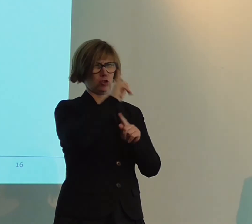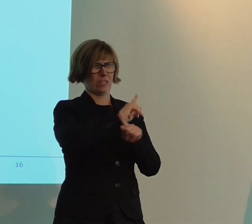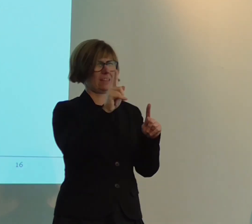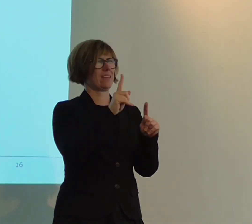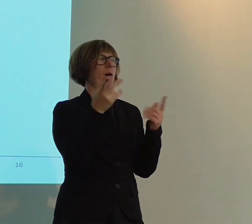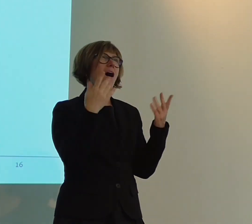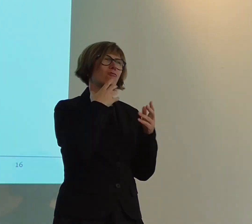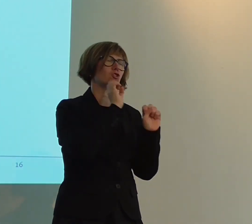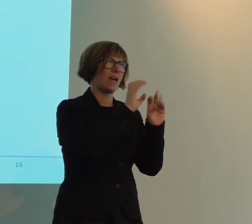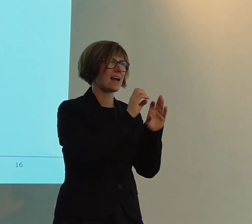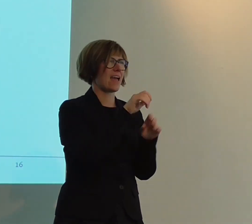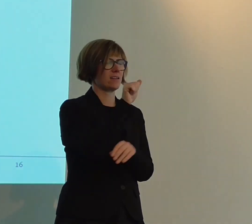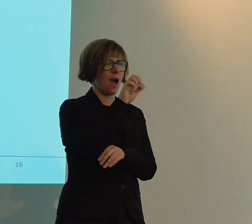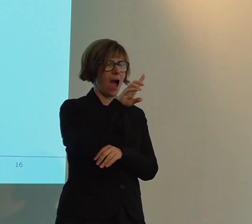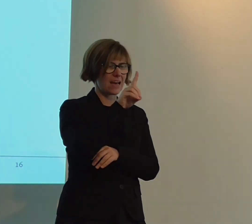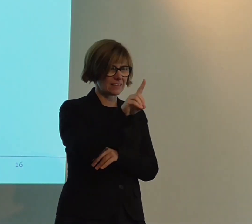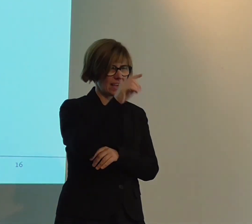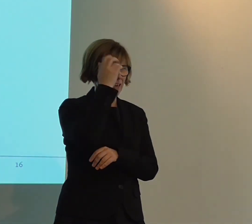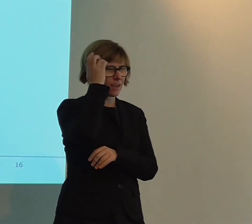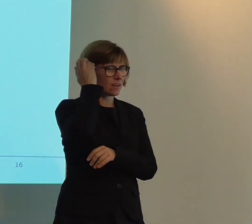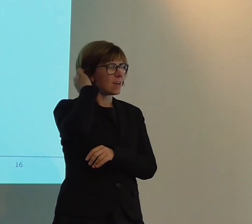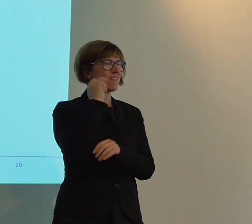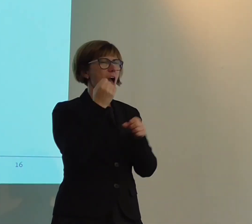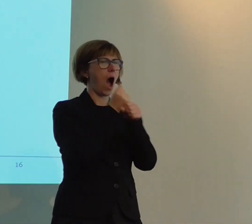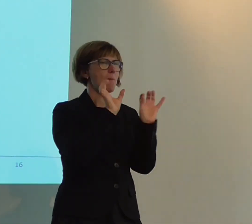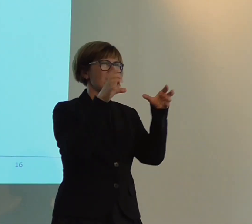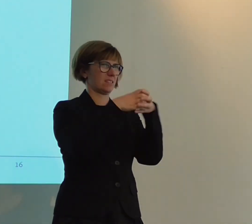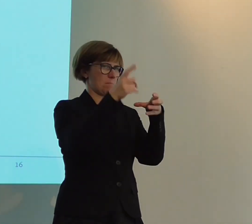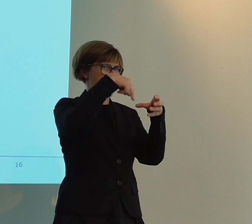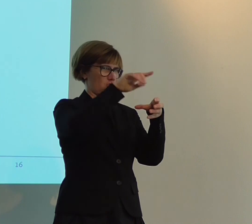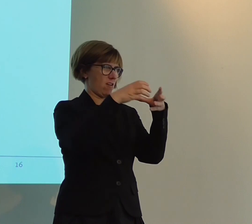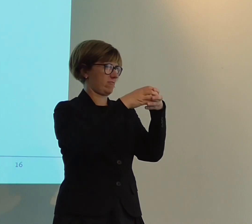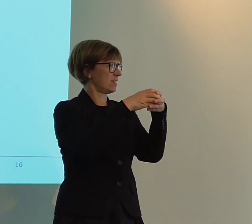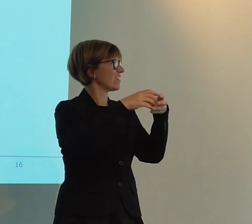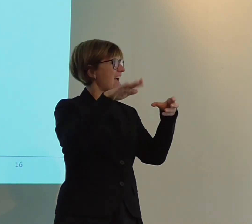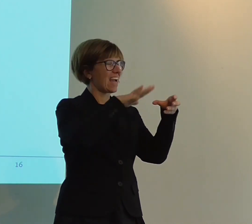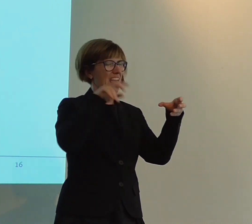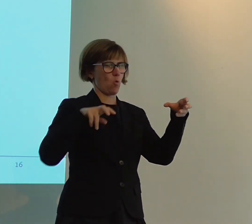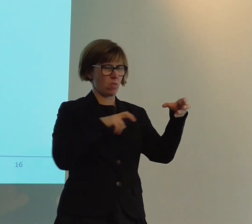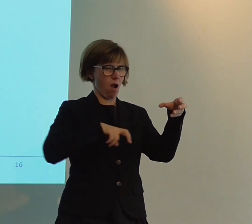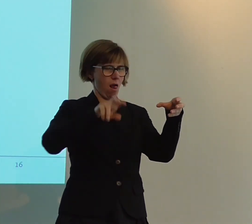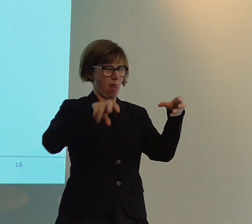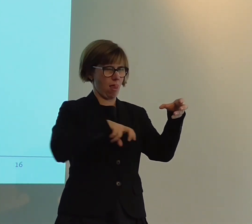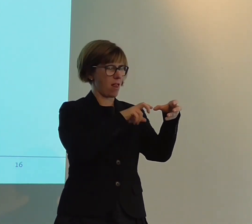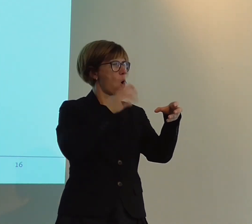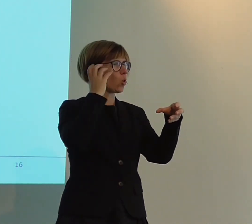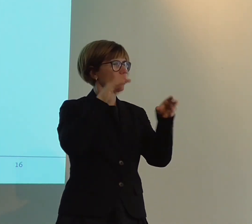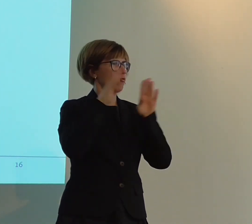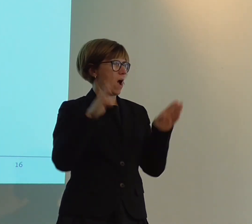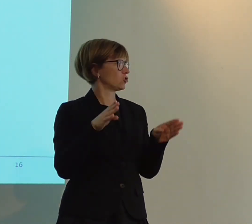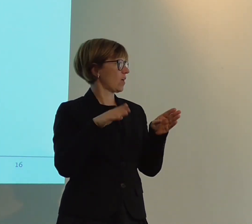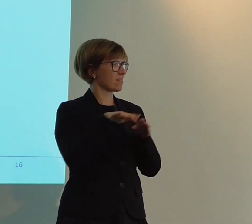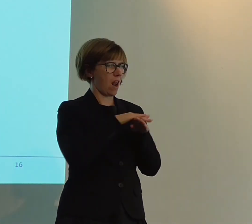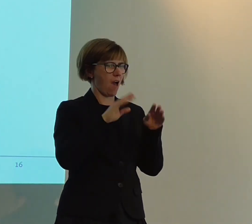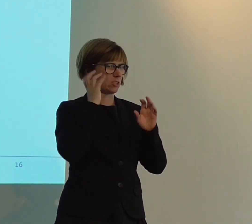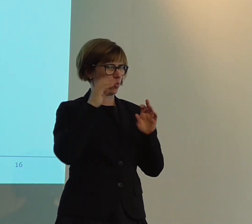Genau. Ich hatte Sie noch gar nicht angekündigt. Wir haben jetzt die Mediengruppe RTL Deutschland. Kann ich und jeweils die Zentrum